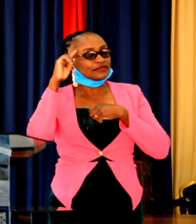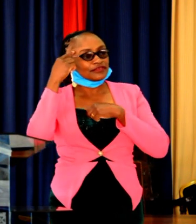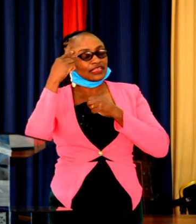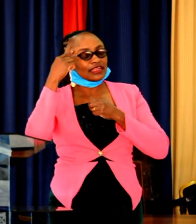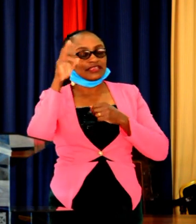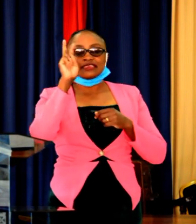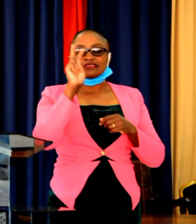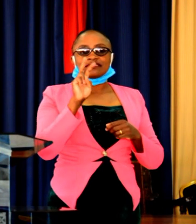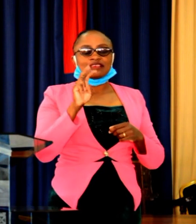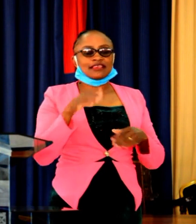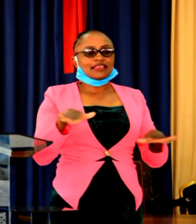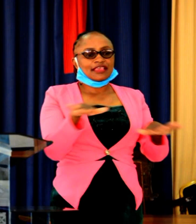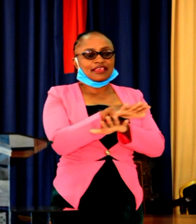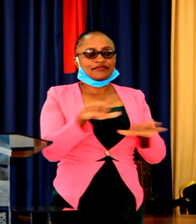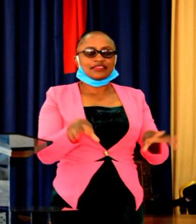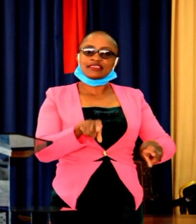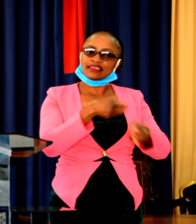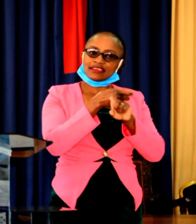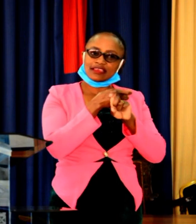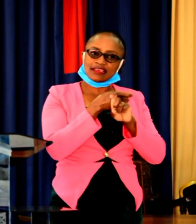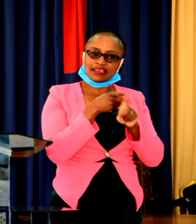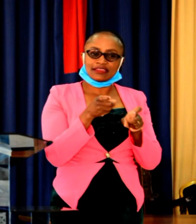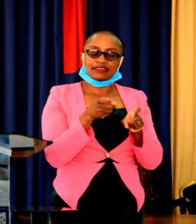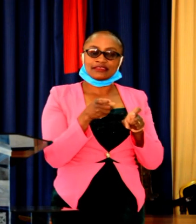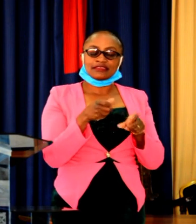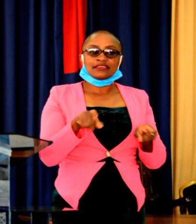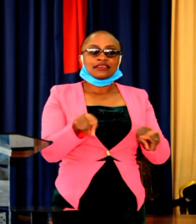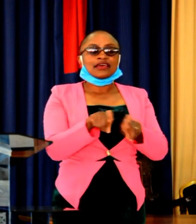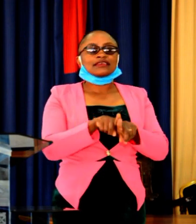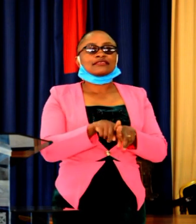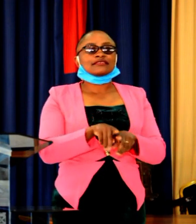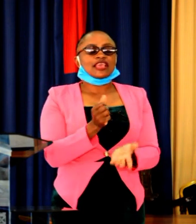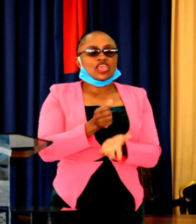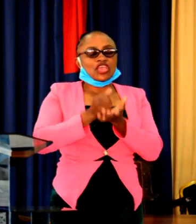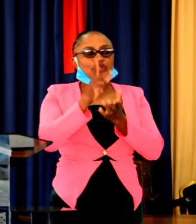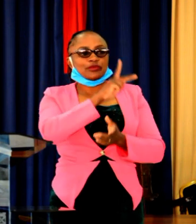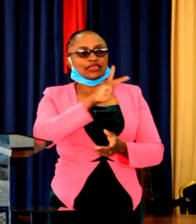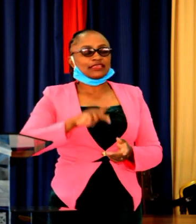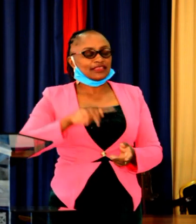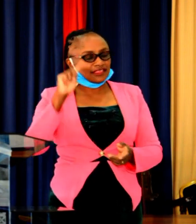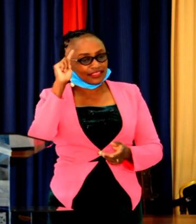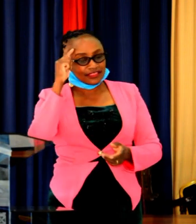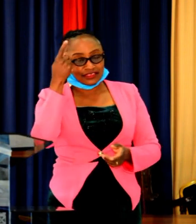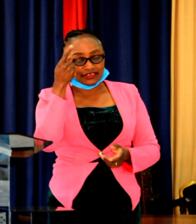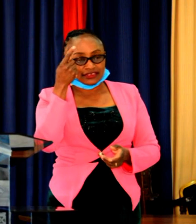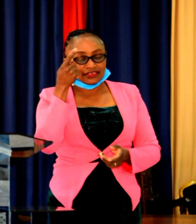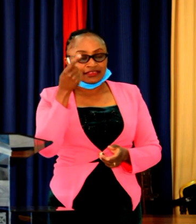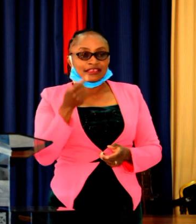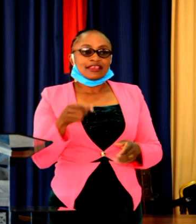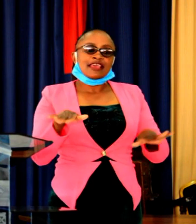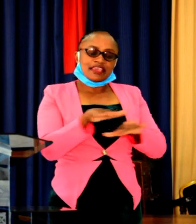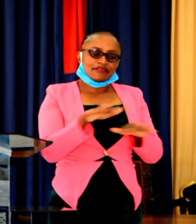ni magumu kama vile ambavyo yule personal assistant wa mfalme aliona, hakuna jambo linalowezekana ambalo